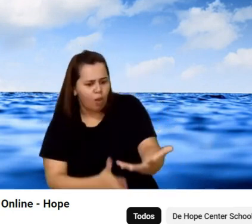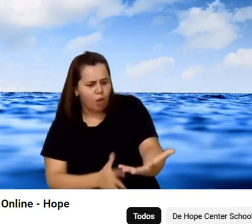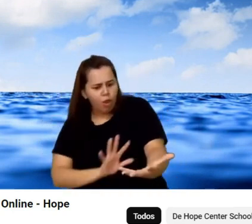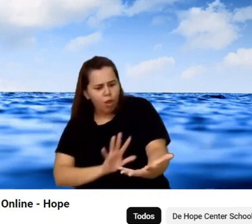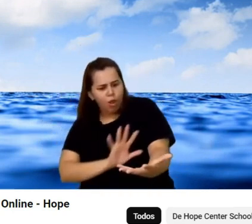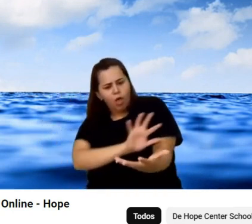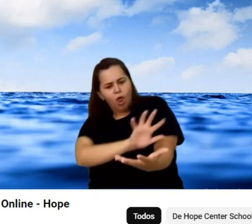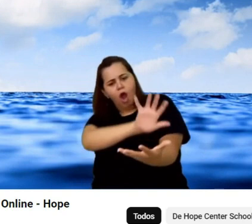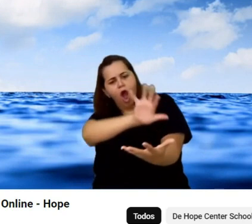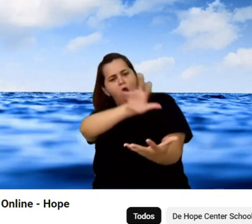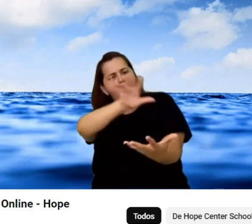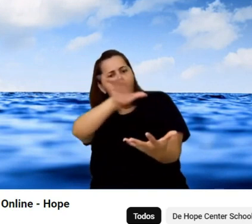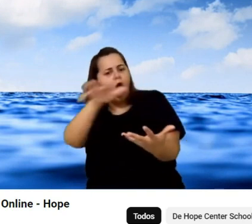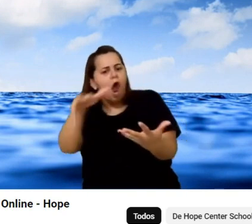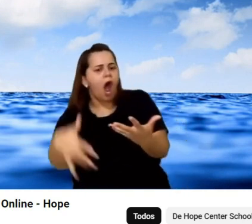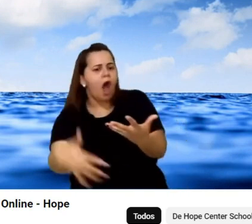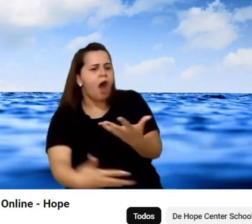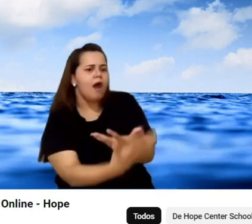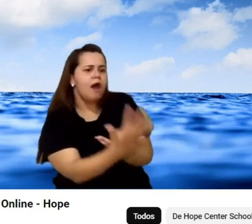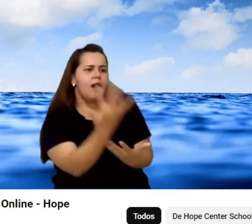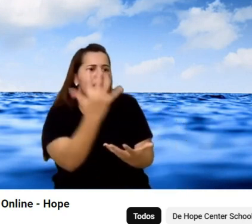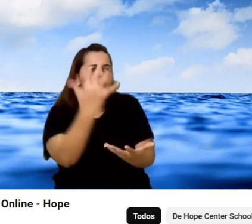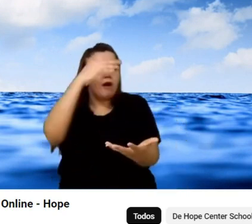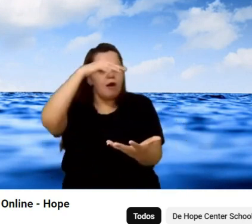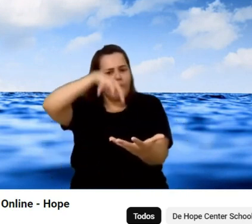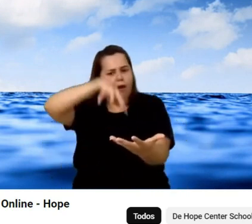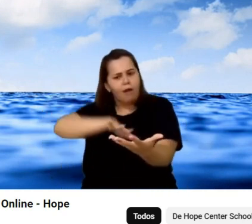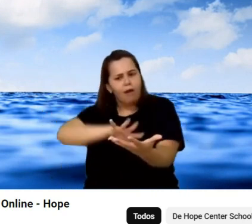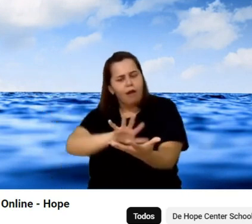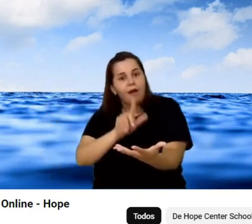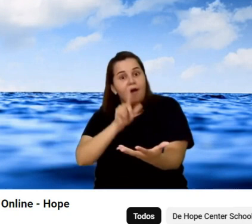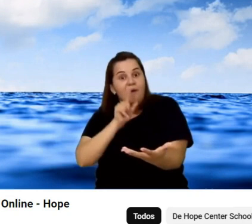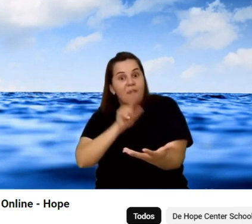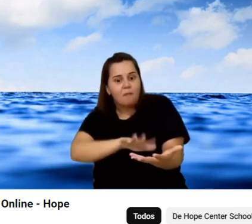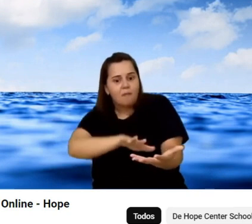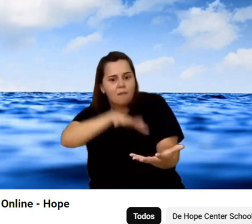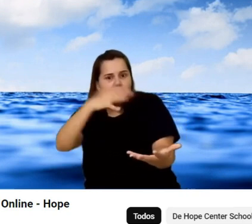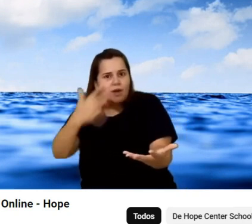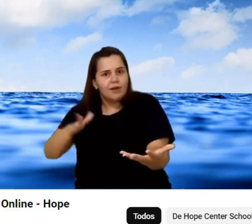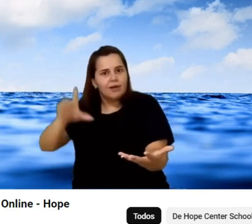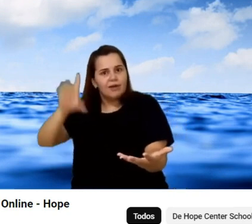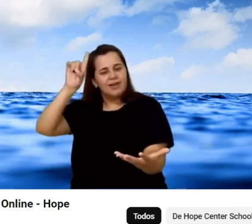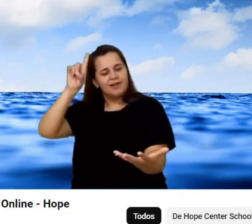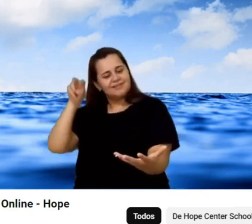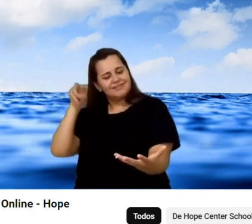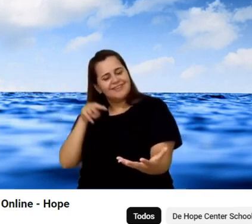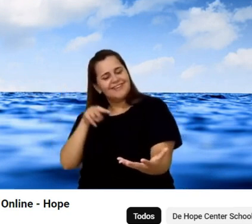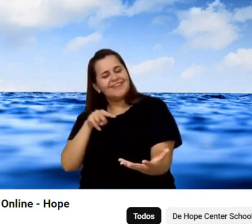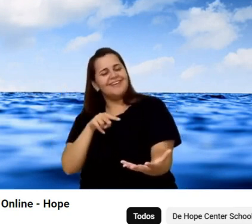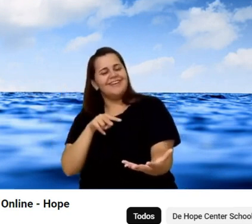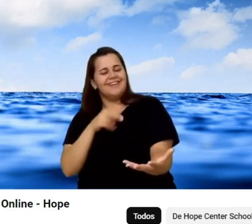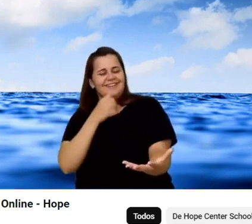ele organizou que a terra toda estava envoltas em águas, mas